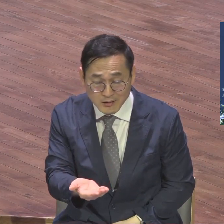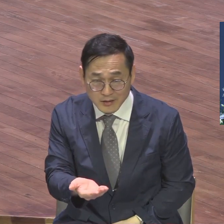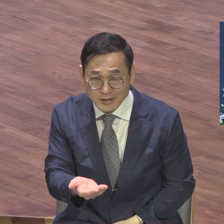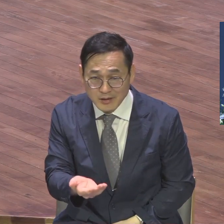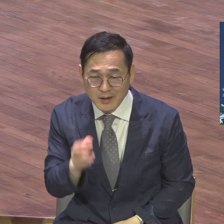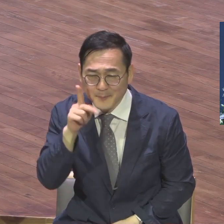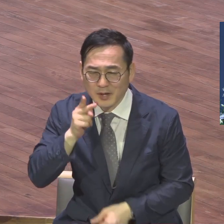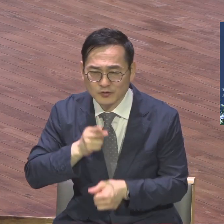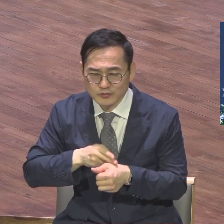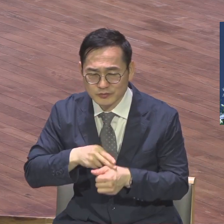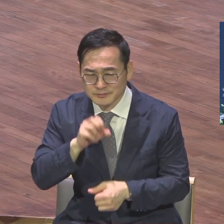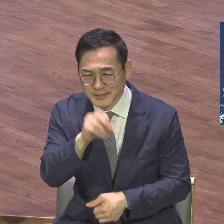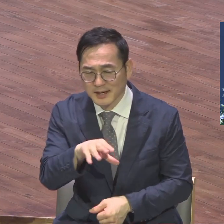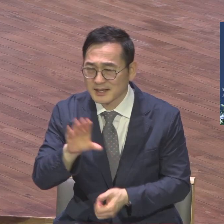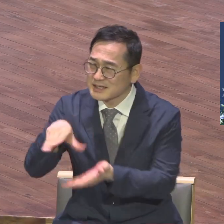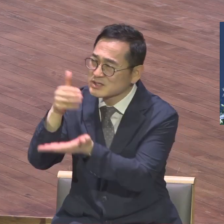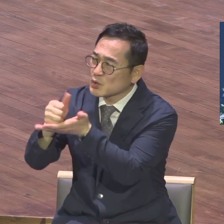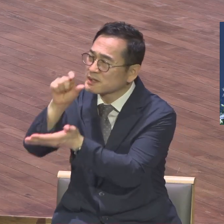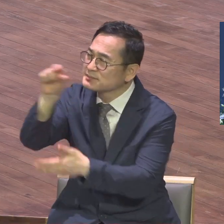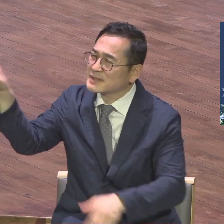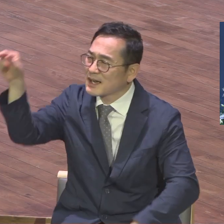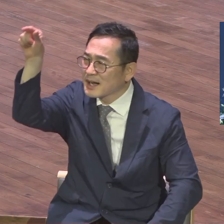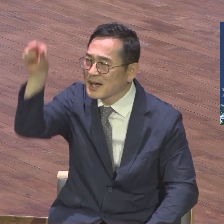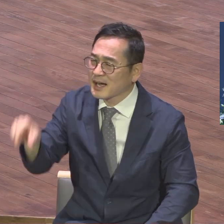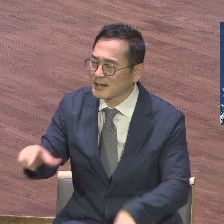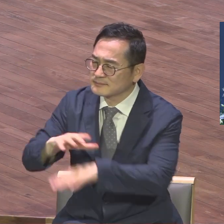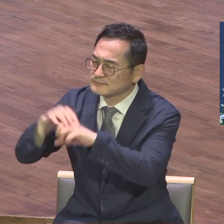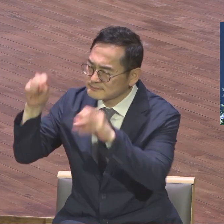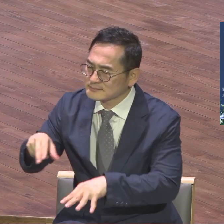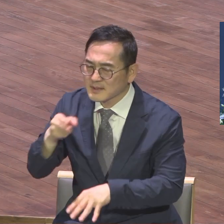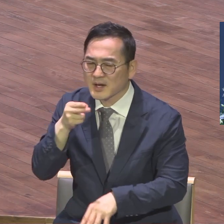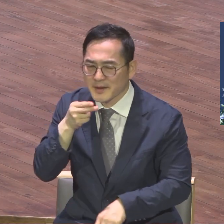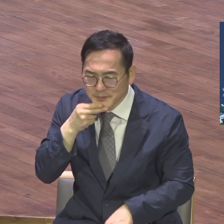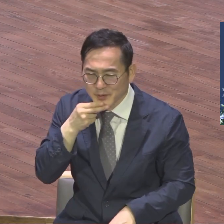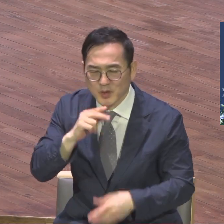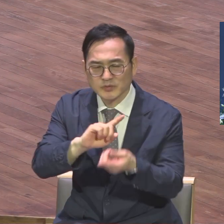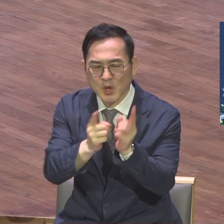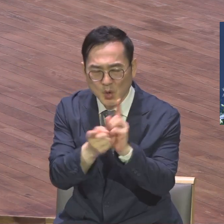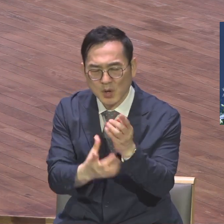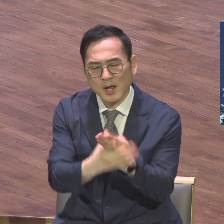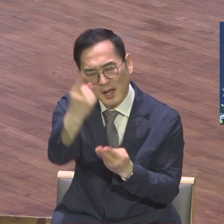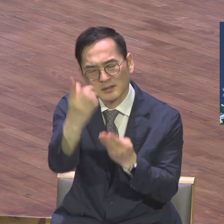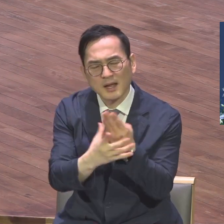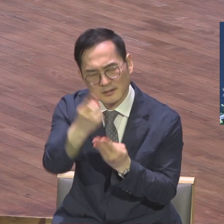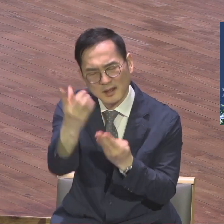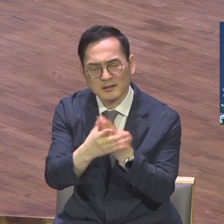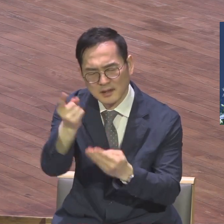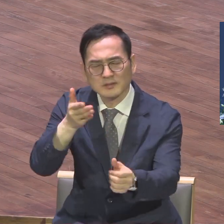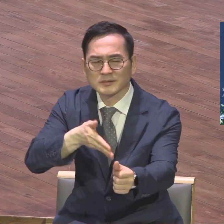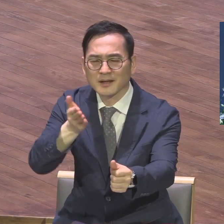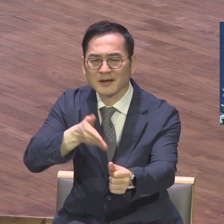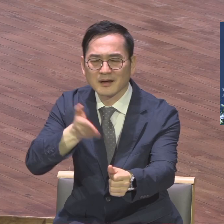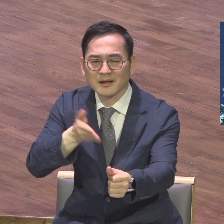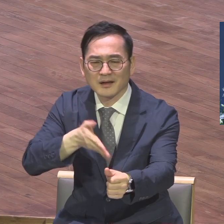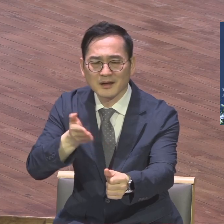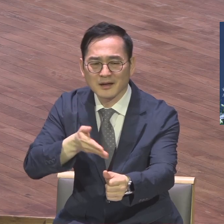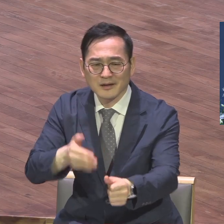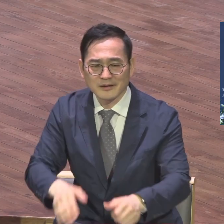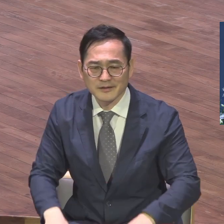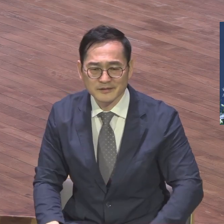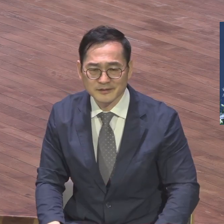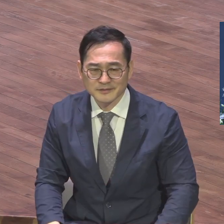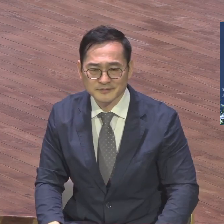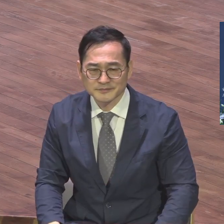그러면서 그리스도의 십자가가 헛되지 않도록 서로가 하나 되라고 강하게